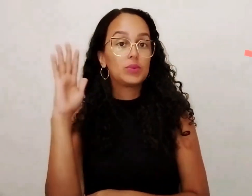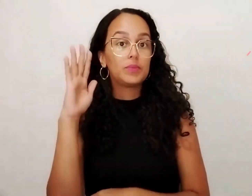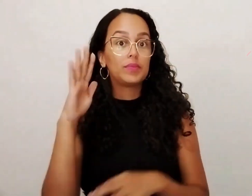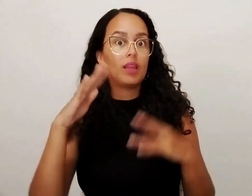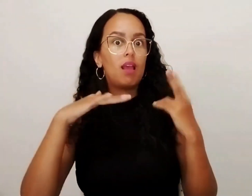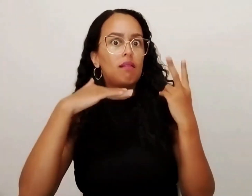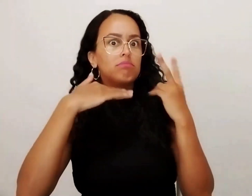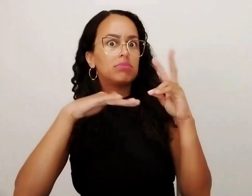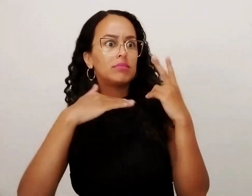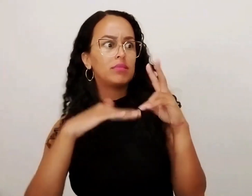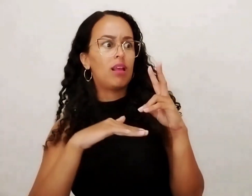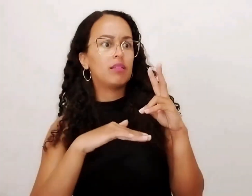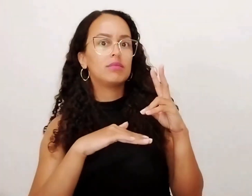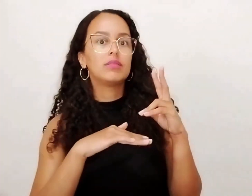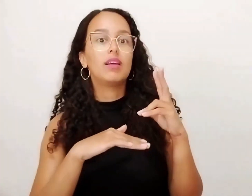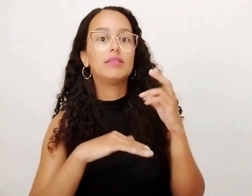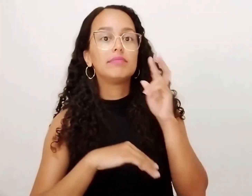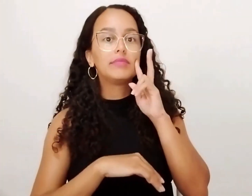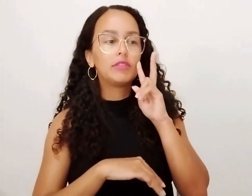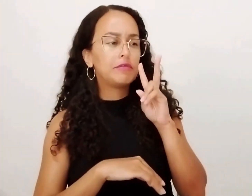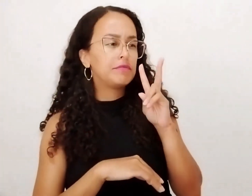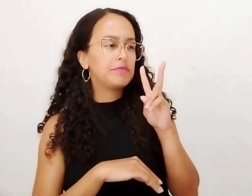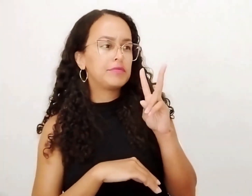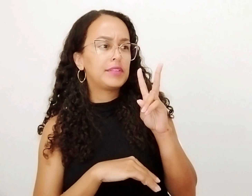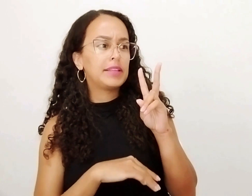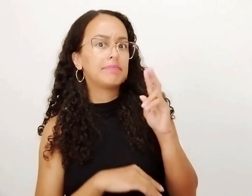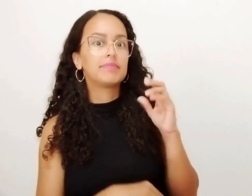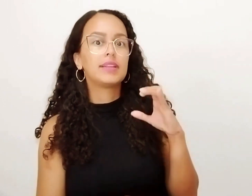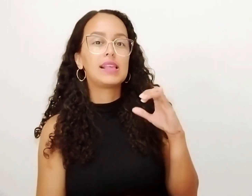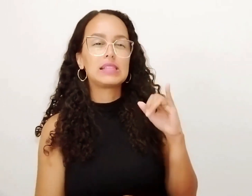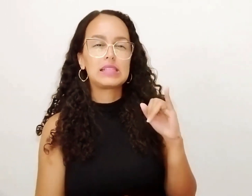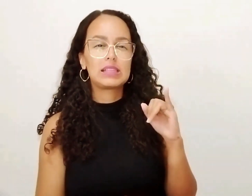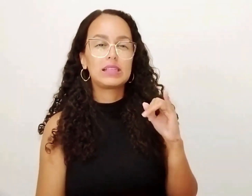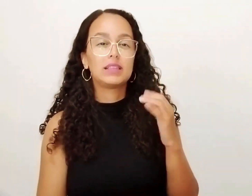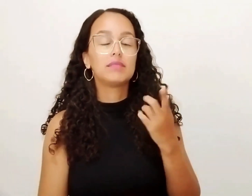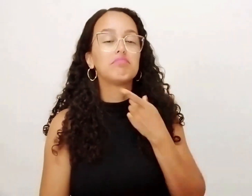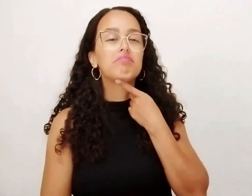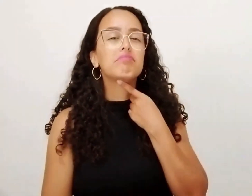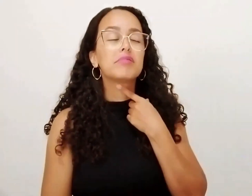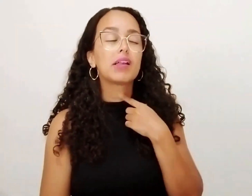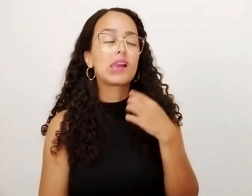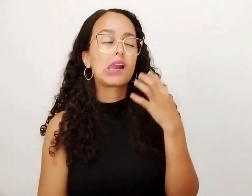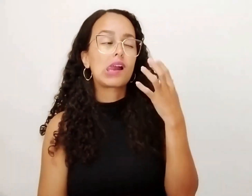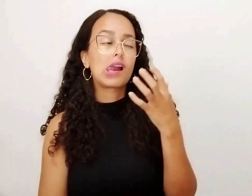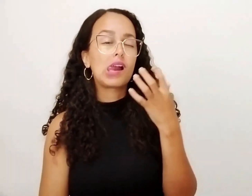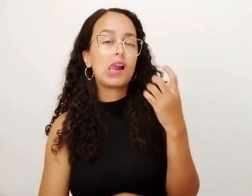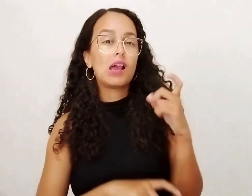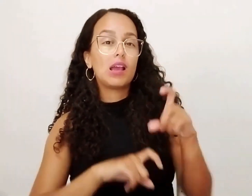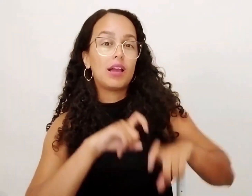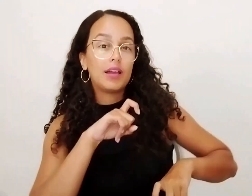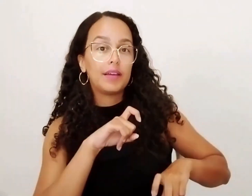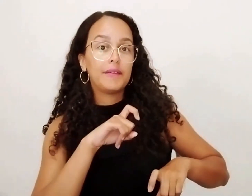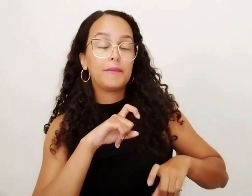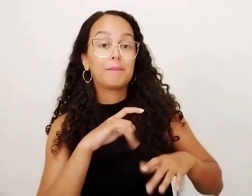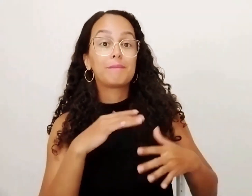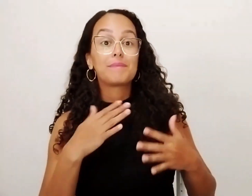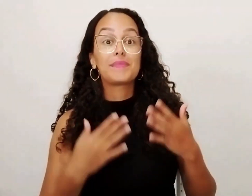a Si era guerreira, o herói tomou uma sova, mas os seus irmãos